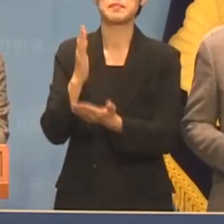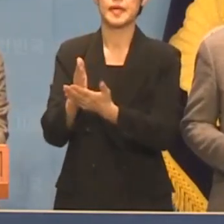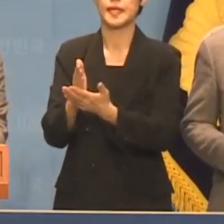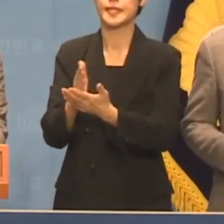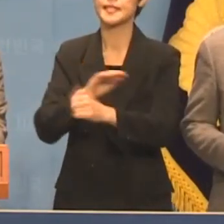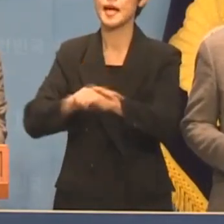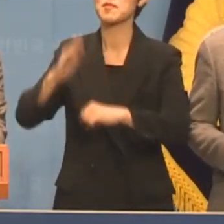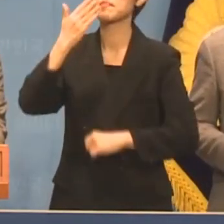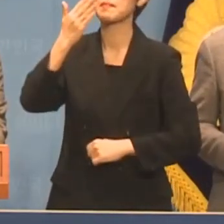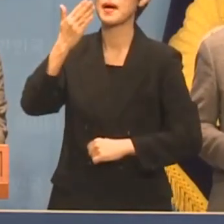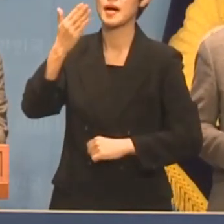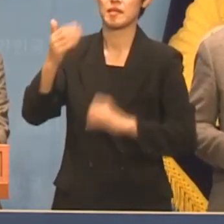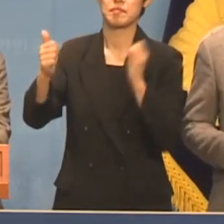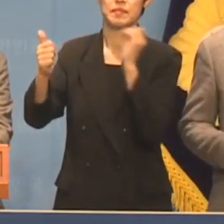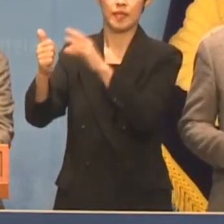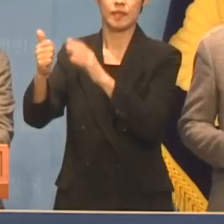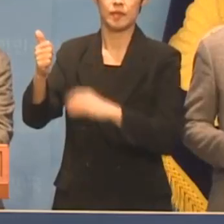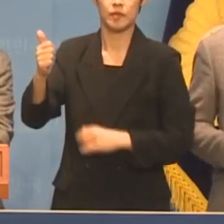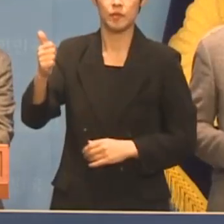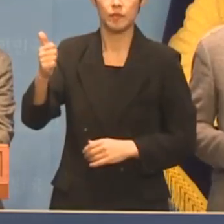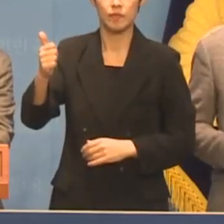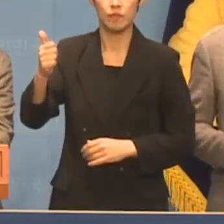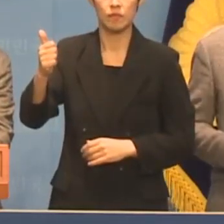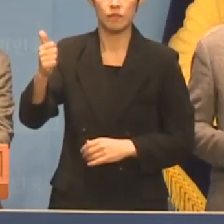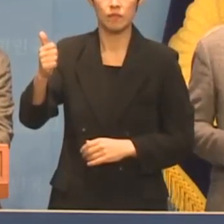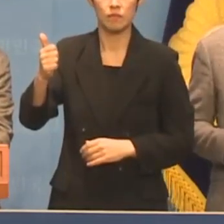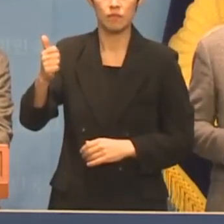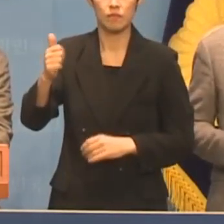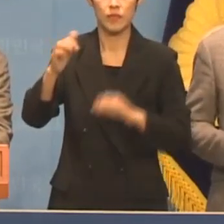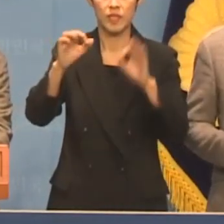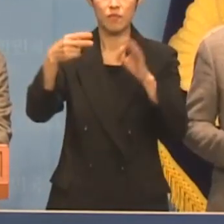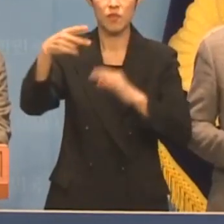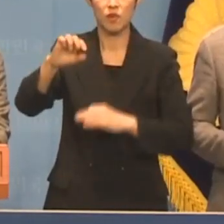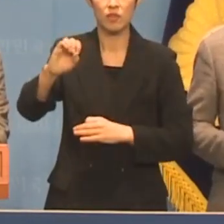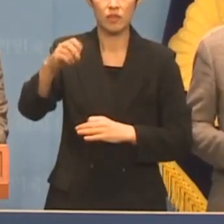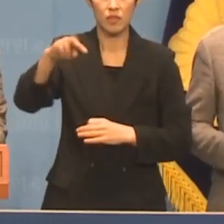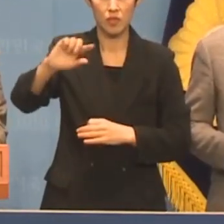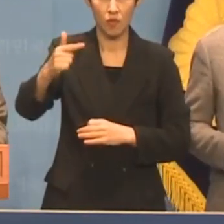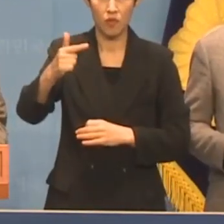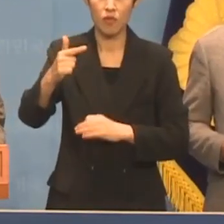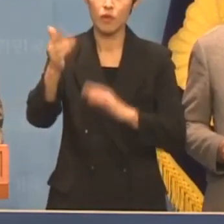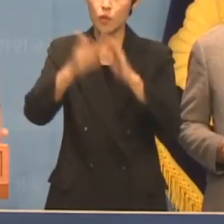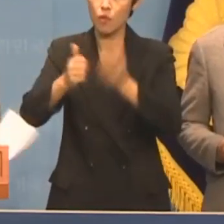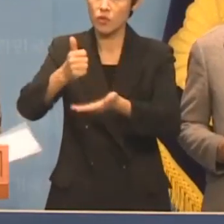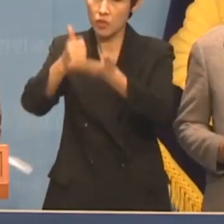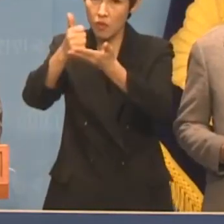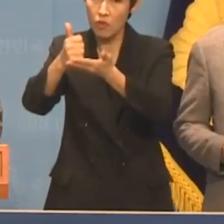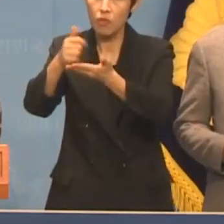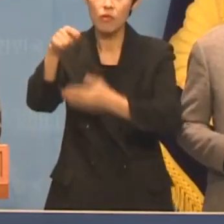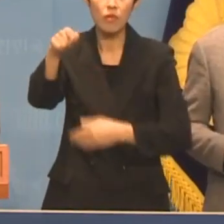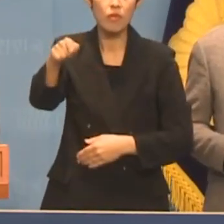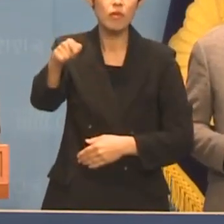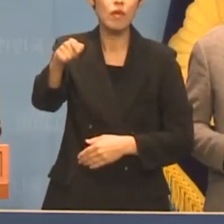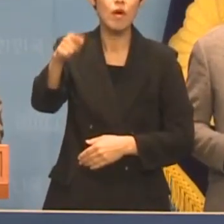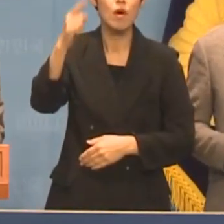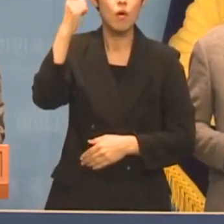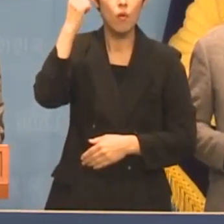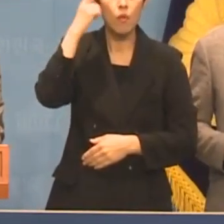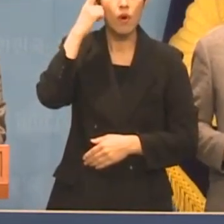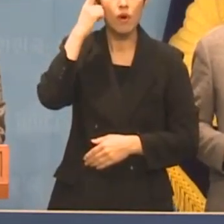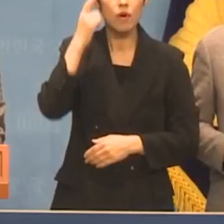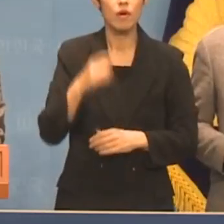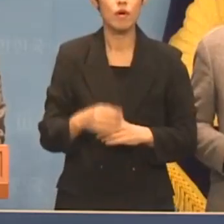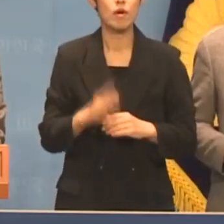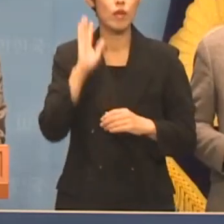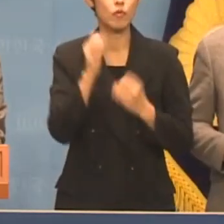잘 될 거예요. 라고 말합니다. 김영선 전 의원의 공천을, 국회의원 공천을 왜